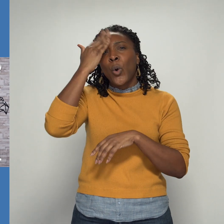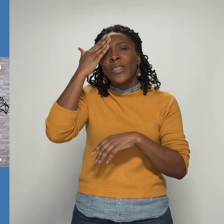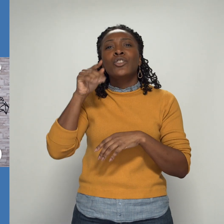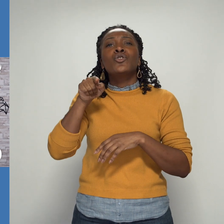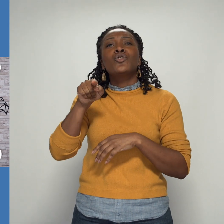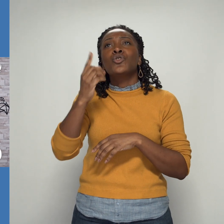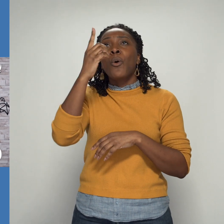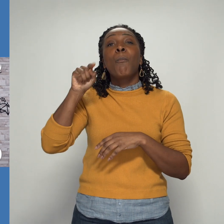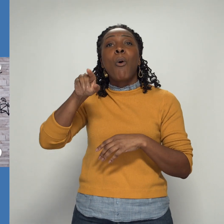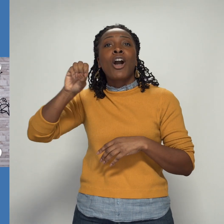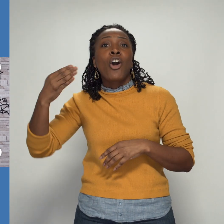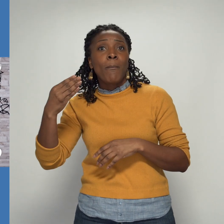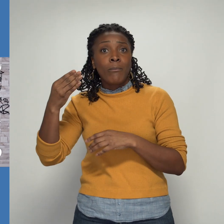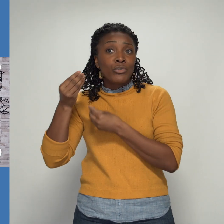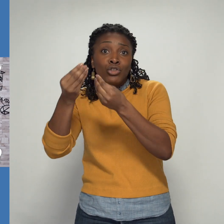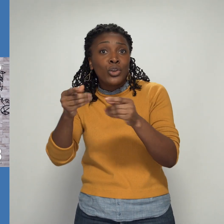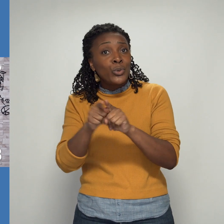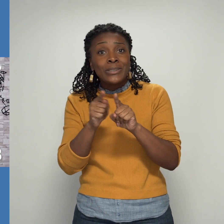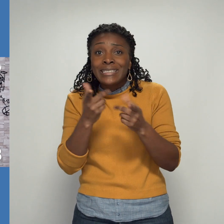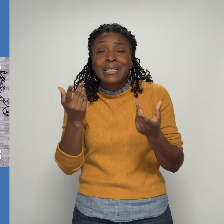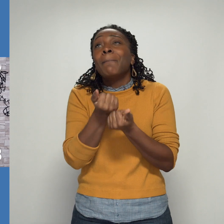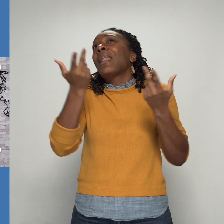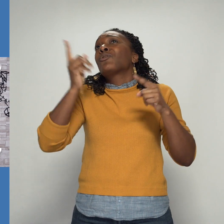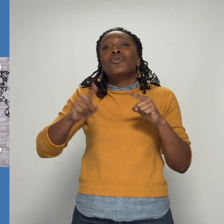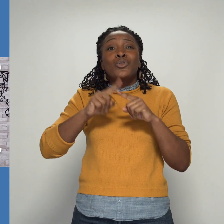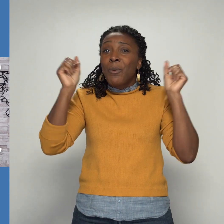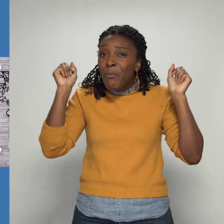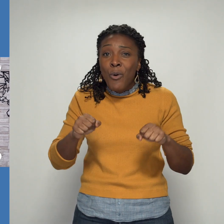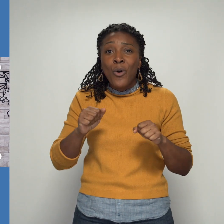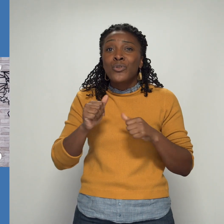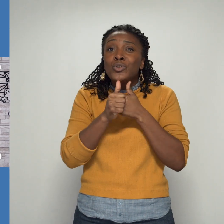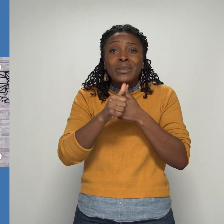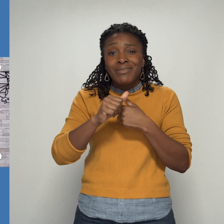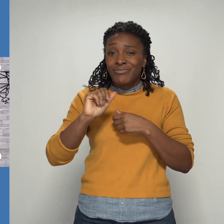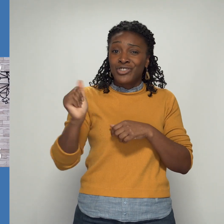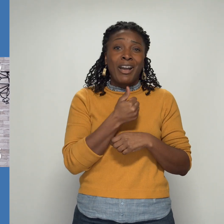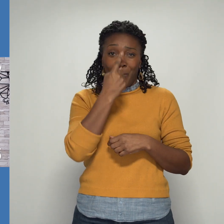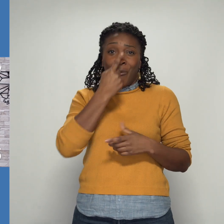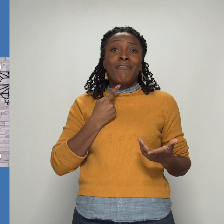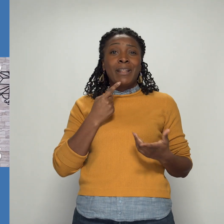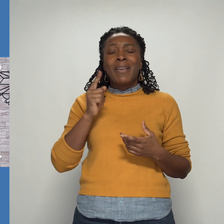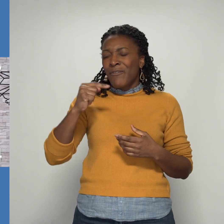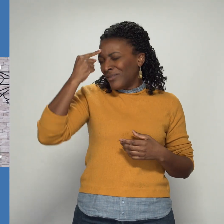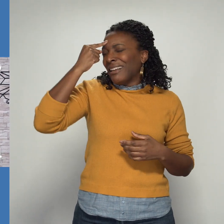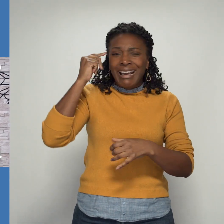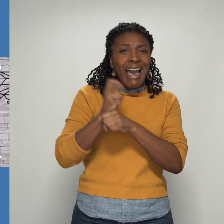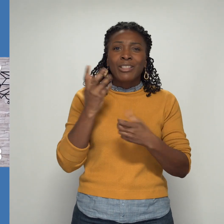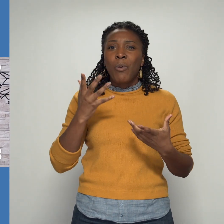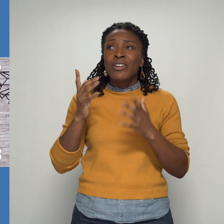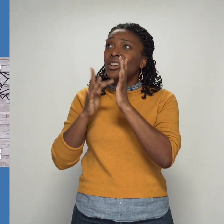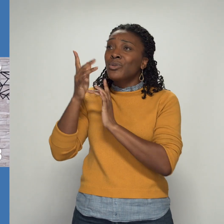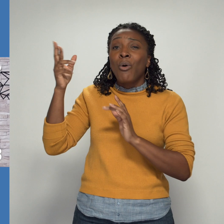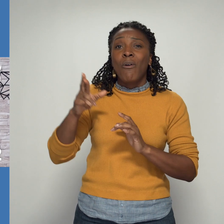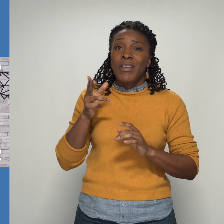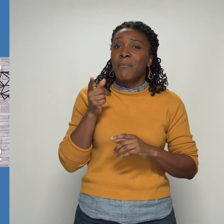connaîtredieu.com. Laissons-nous inspirer de mille et une manières en fonction de ce qui nous correspond, mais allons, annonçons et gardons toujours à l'esprit que